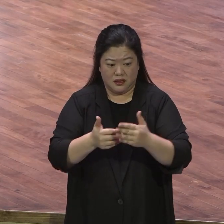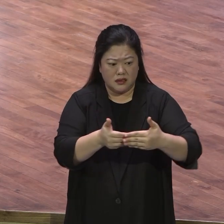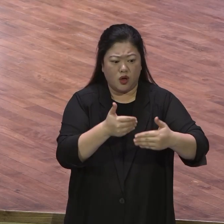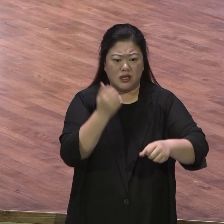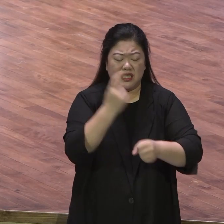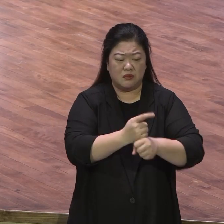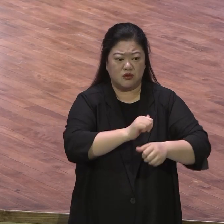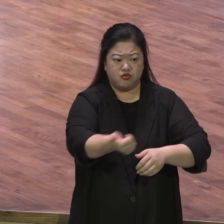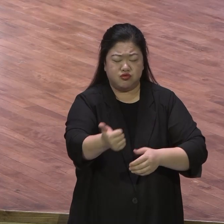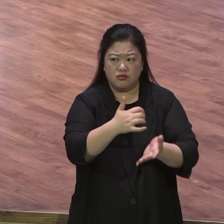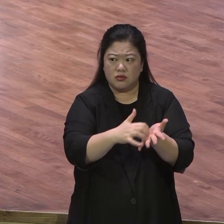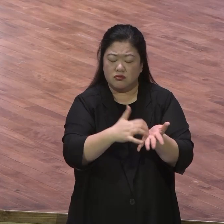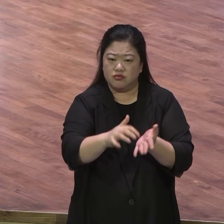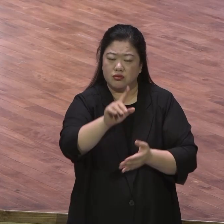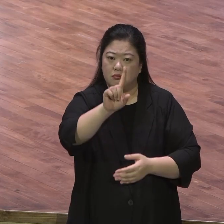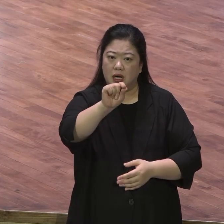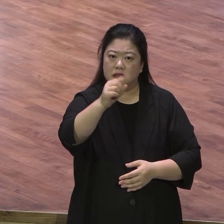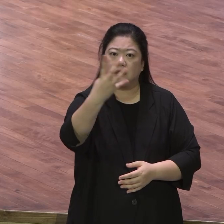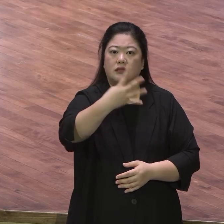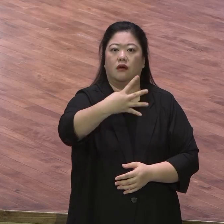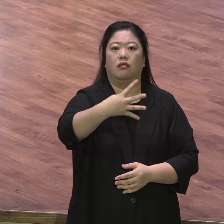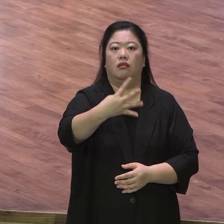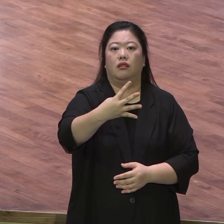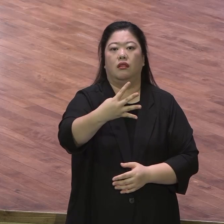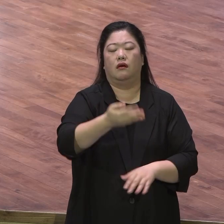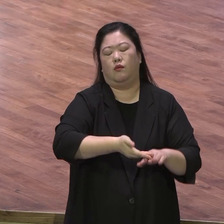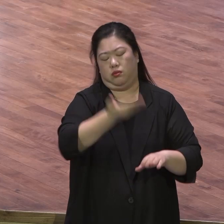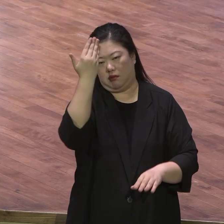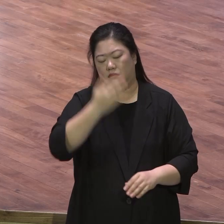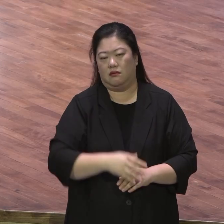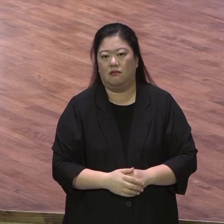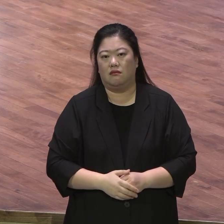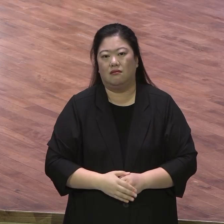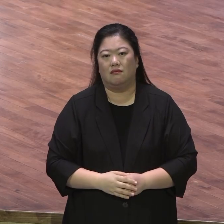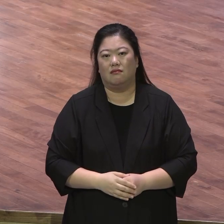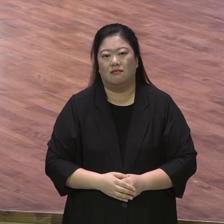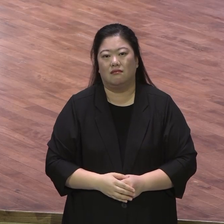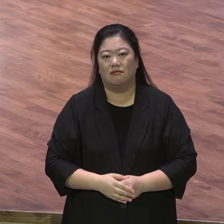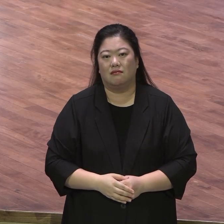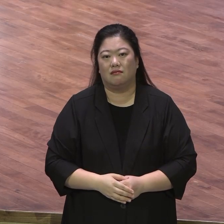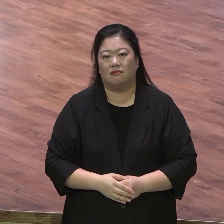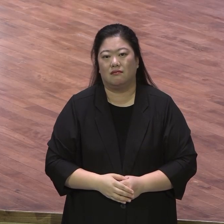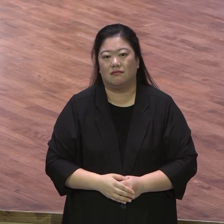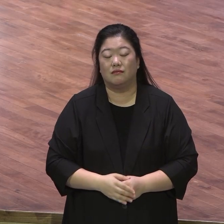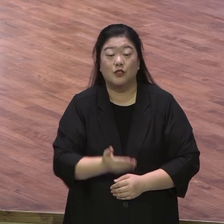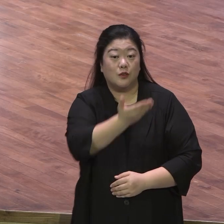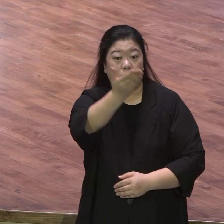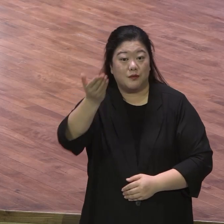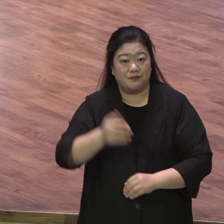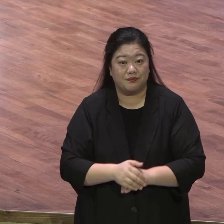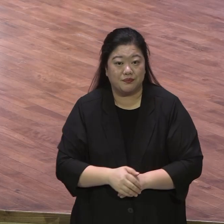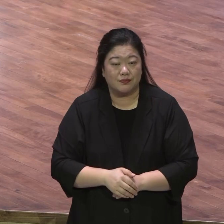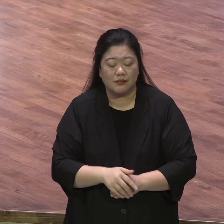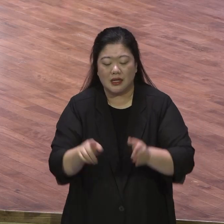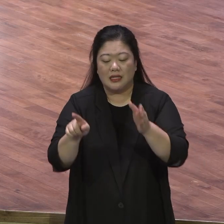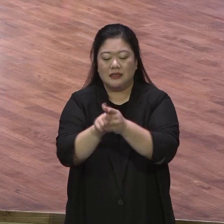우리가 신앙생활을 하면서 하나님의 말씀 인도를 받지 못하면